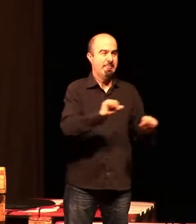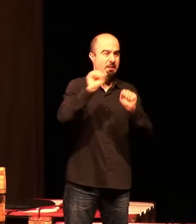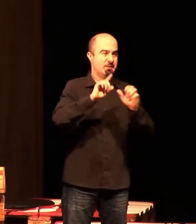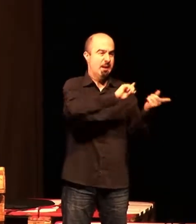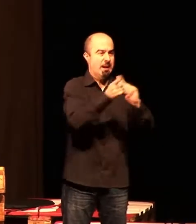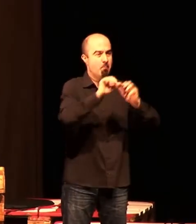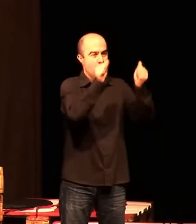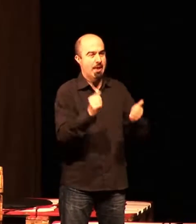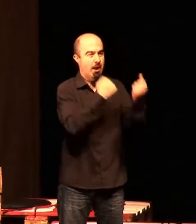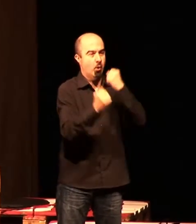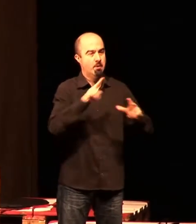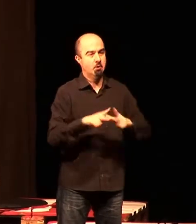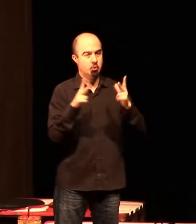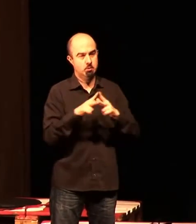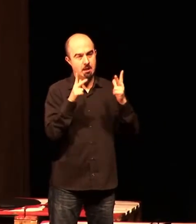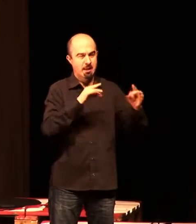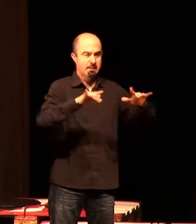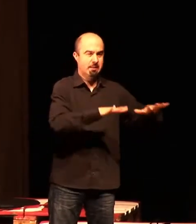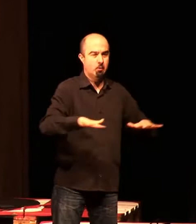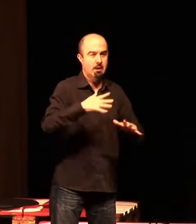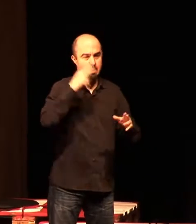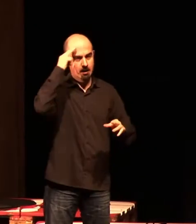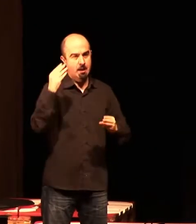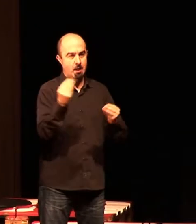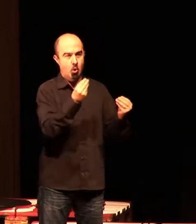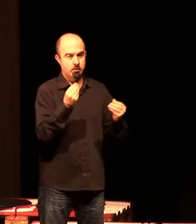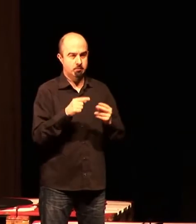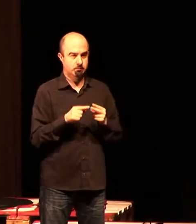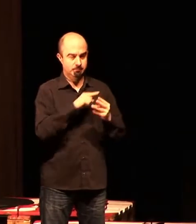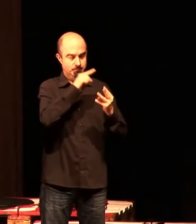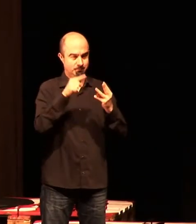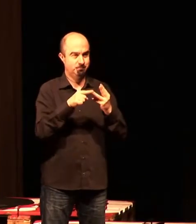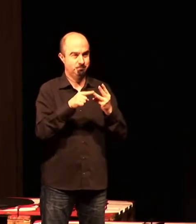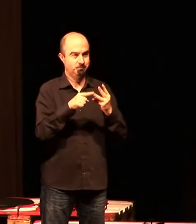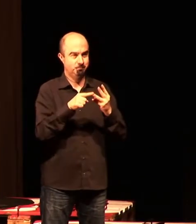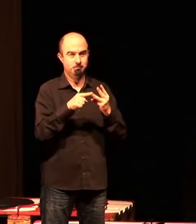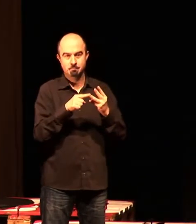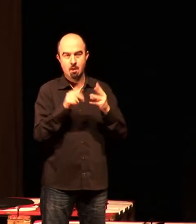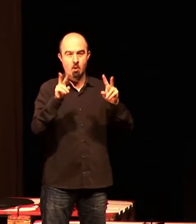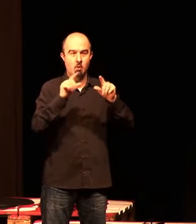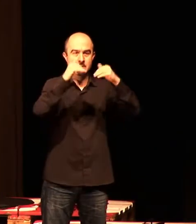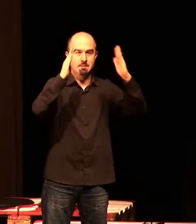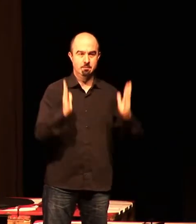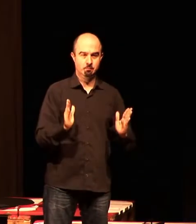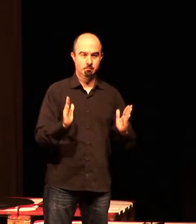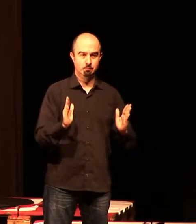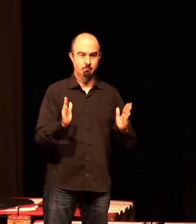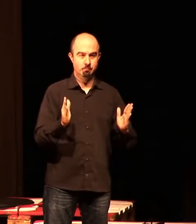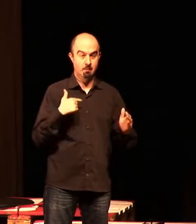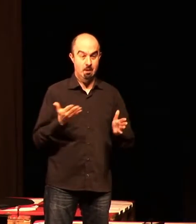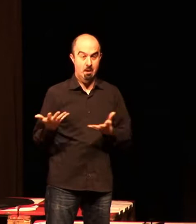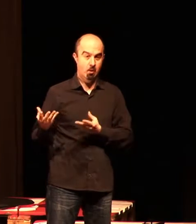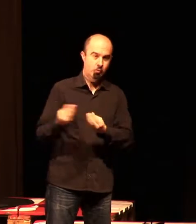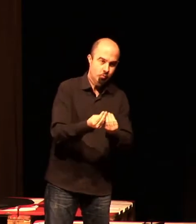de model econòmic i social, territorial i ecològic. El tercer, noves institucions.